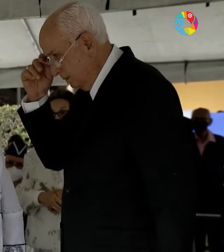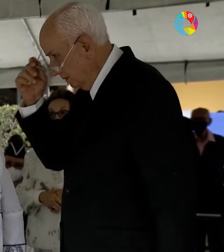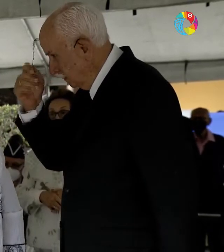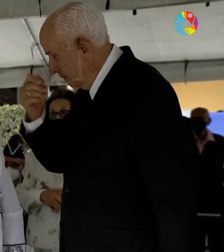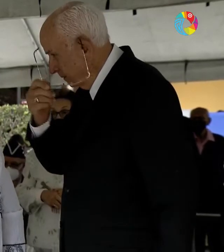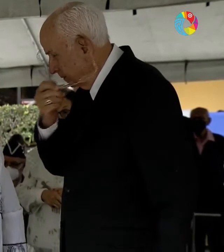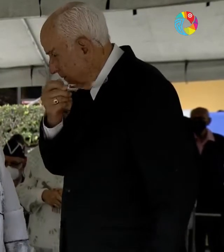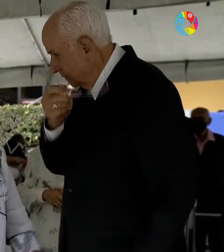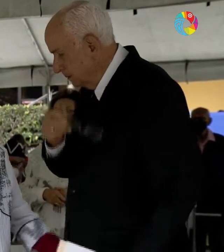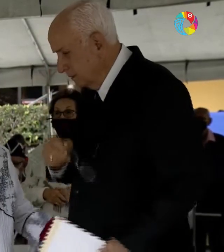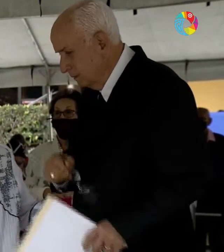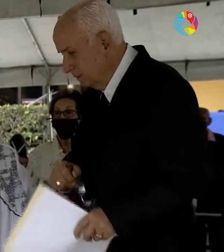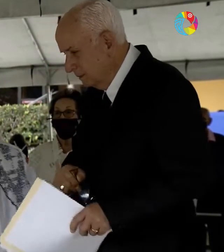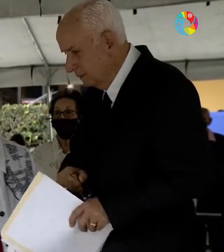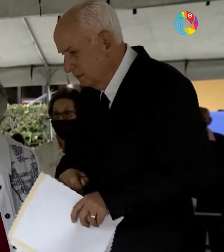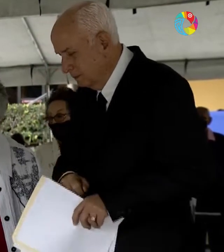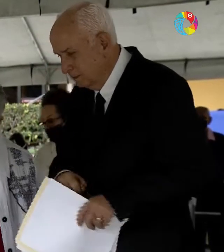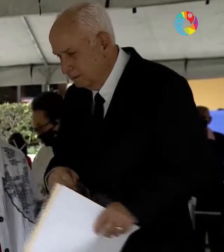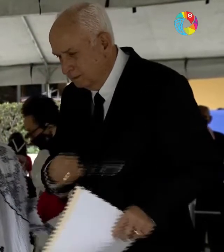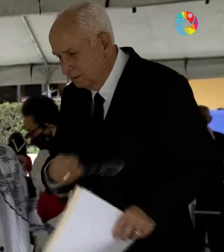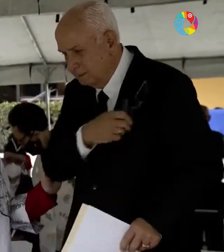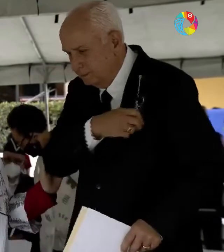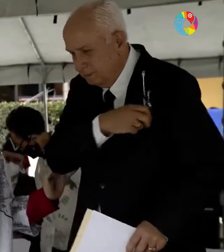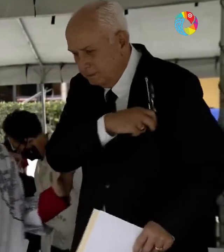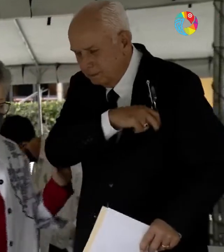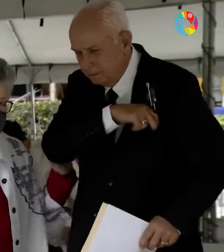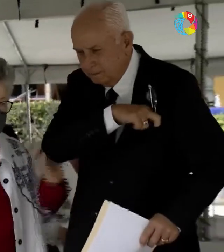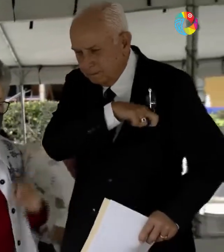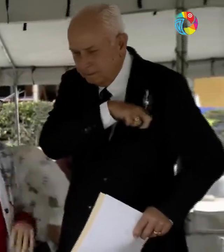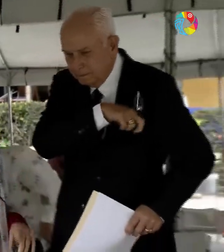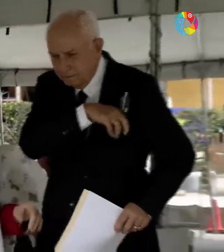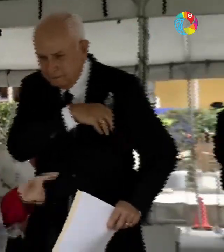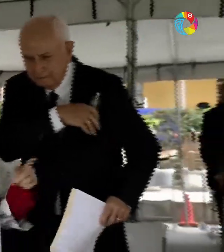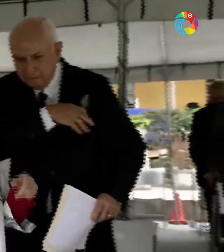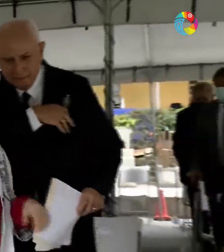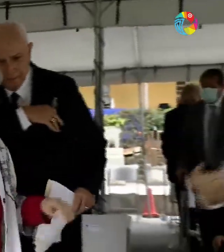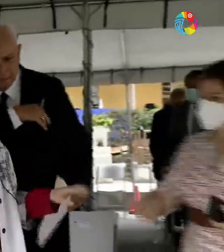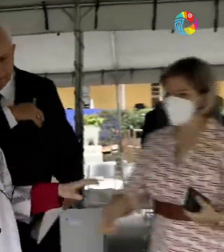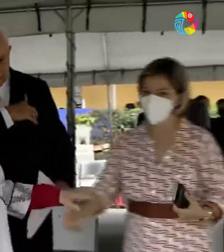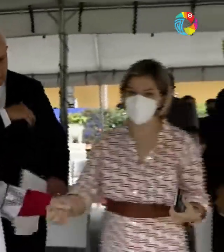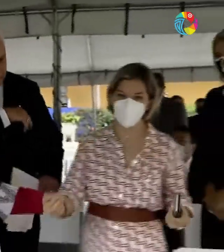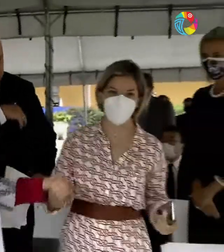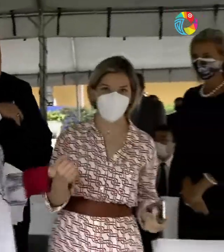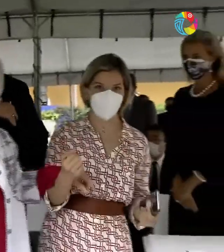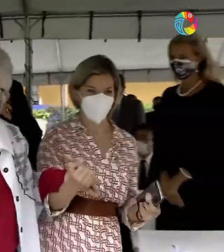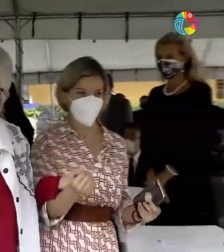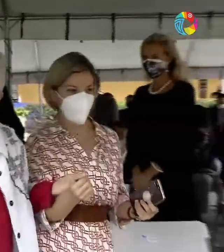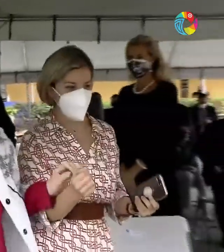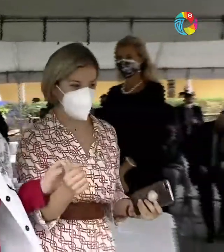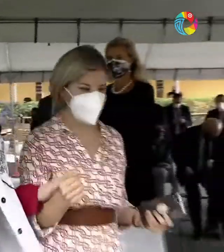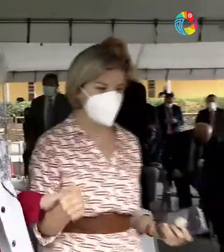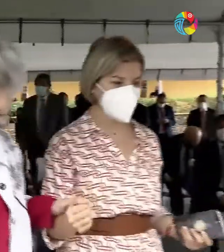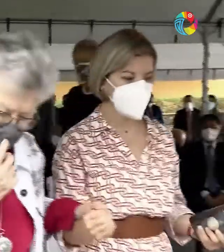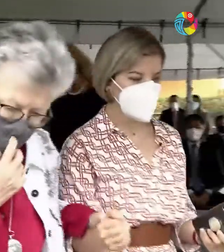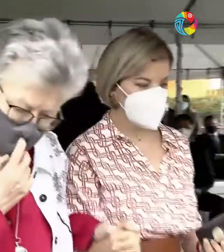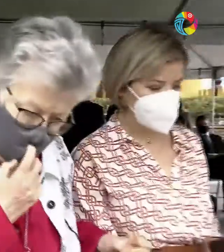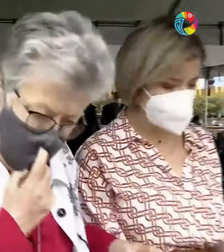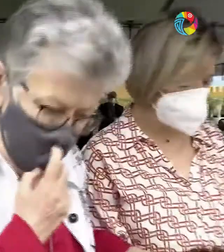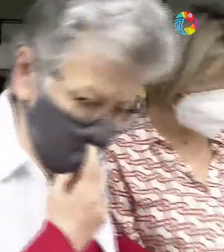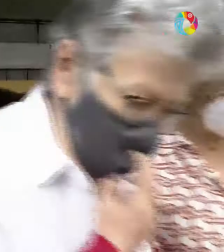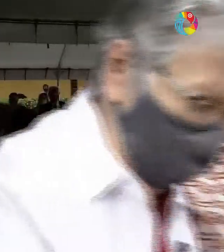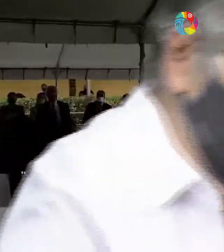señora primera dama pasar acá al frente, por favor, para que el señor presidente pueda, en conjunto con la señora primera dama, entregarle a